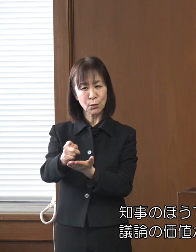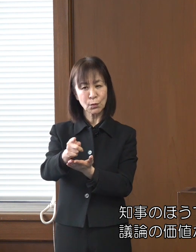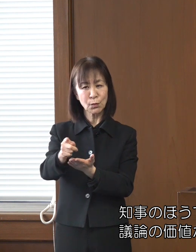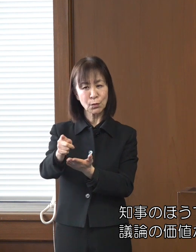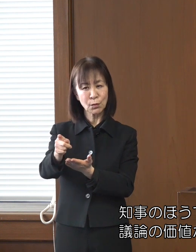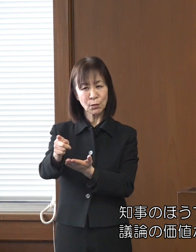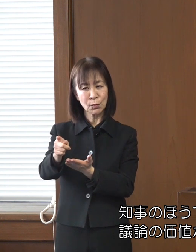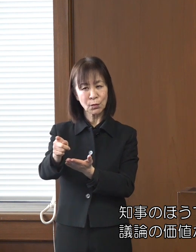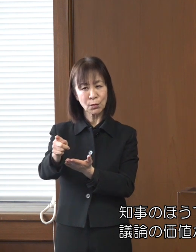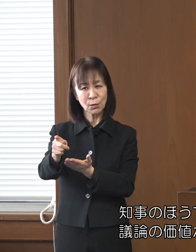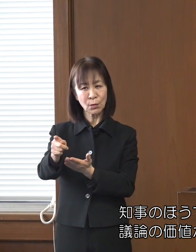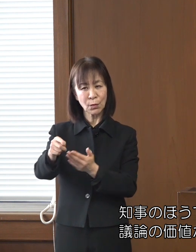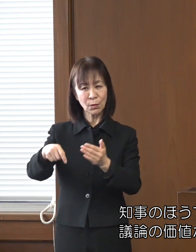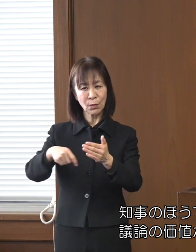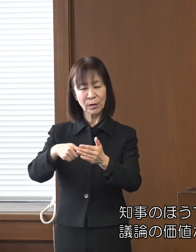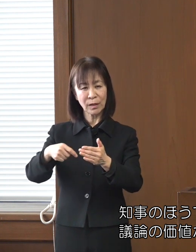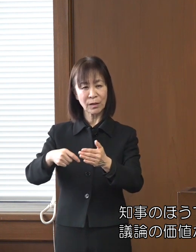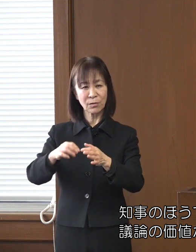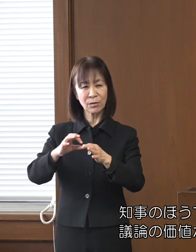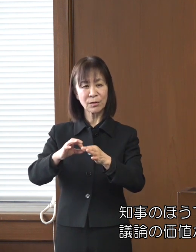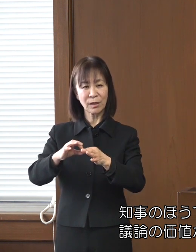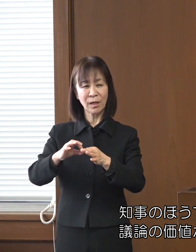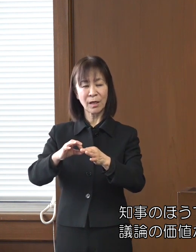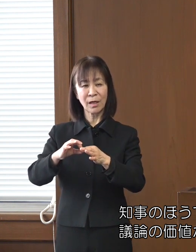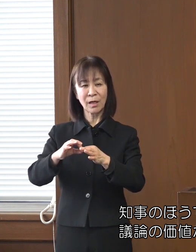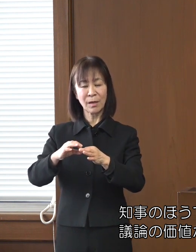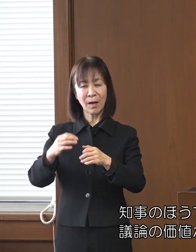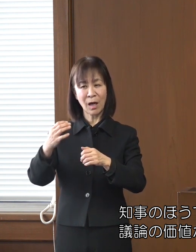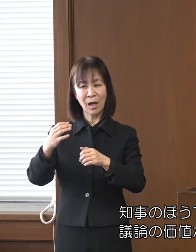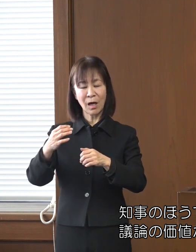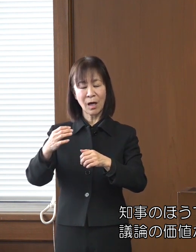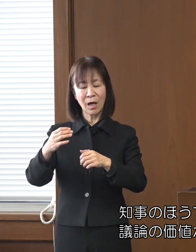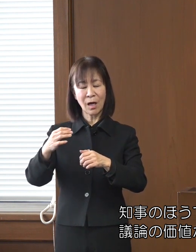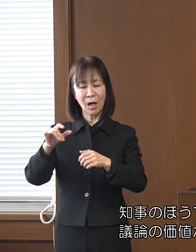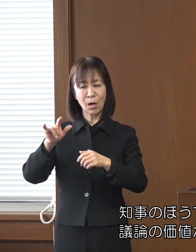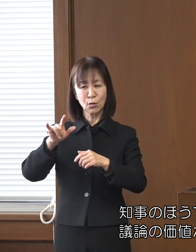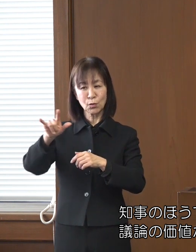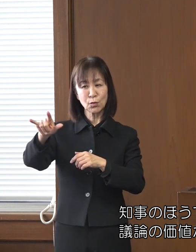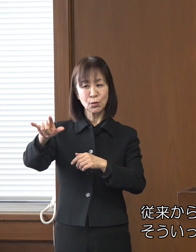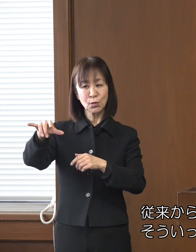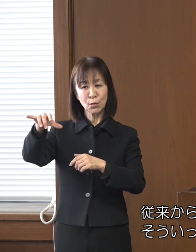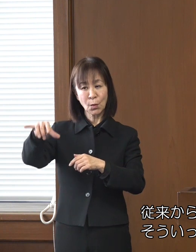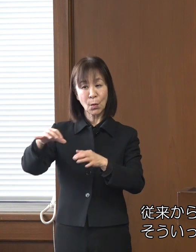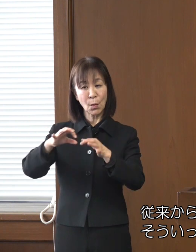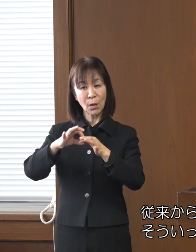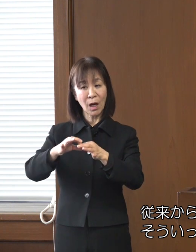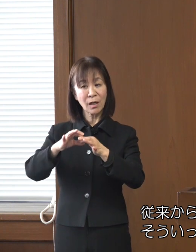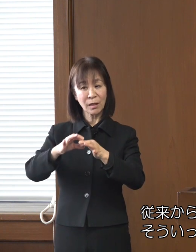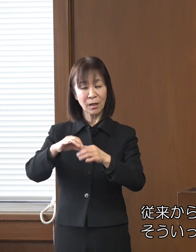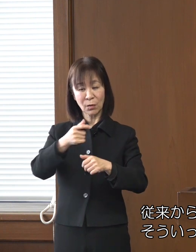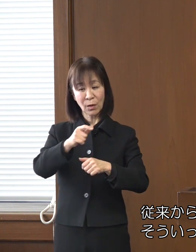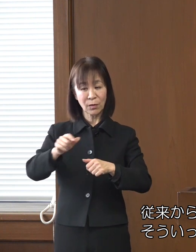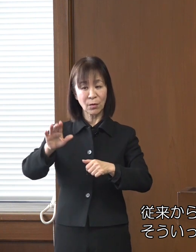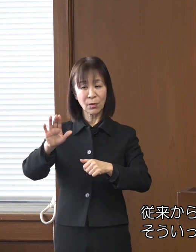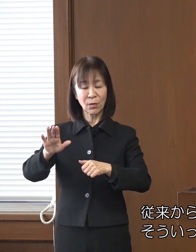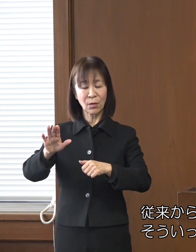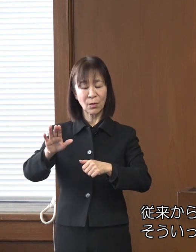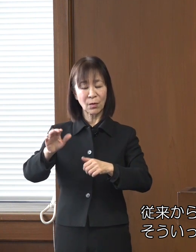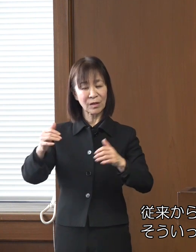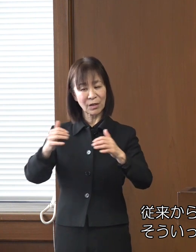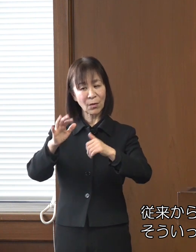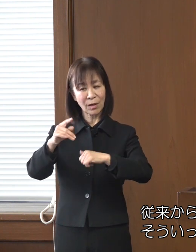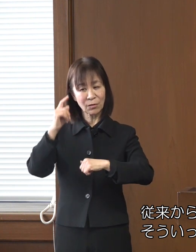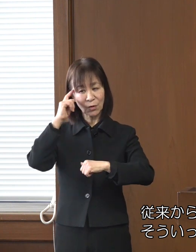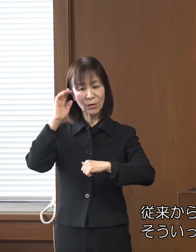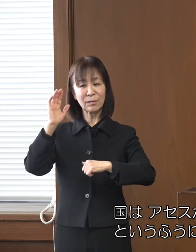事の方では空港関連のルートは議論の価値があるっていうようなお話ぐらいからされてますけれども、まあ、そういった中で